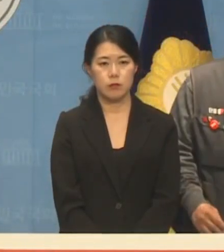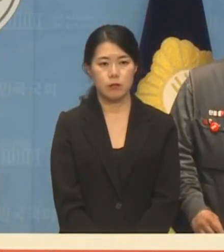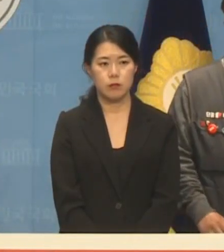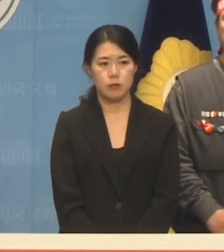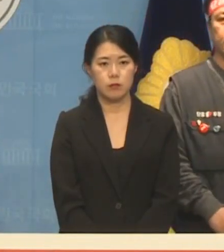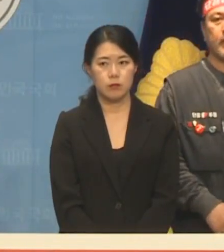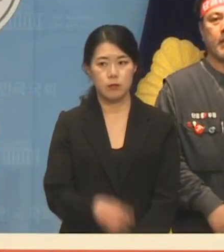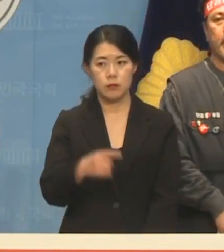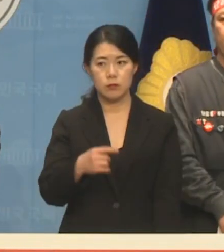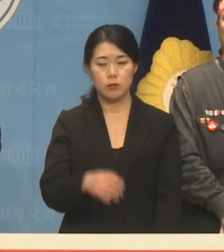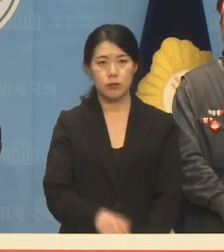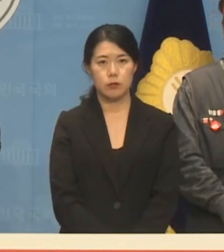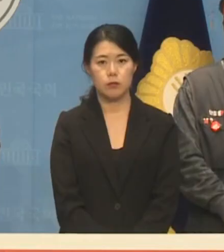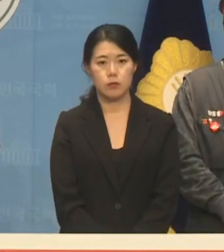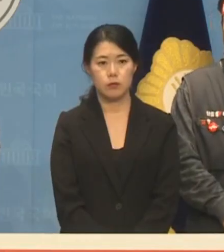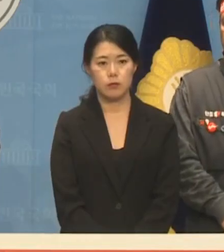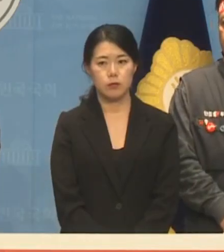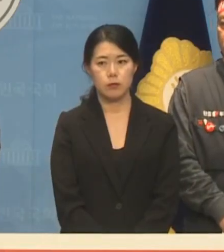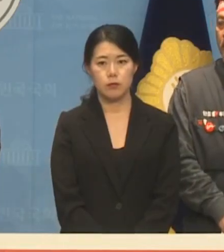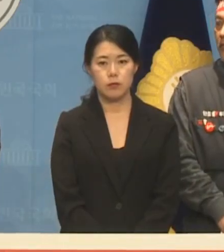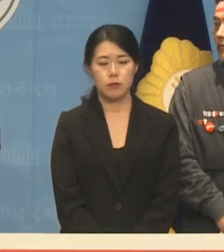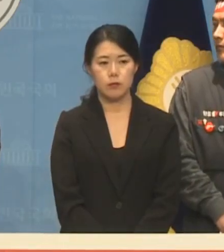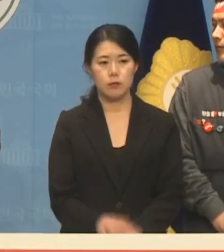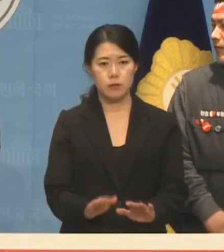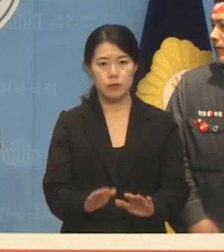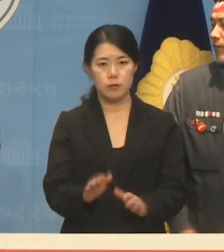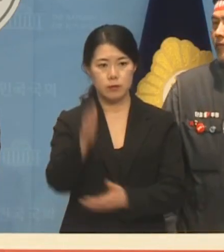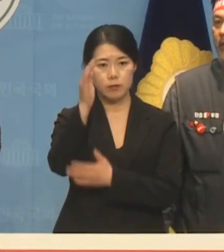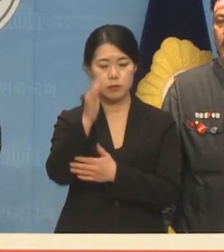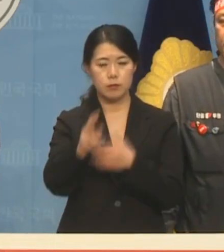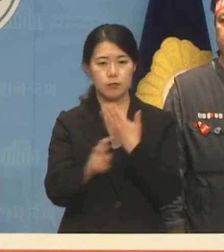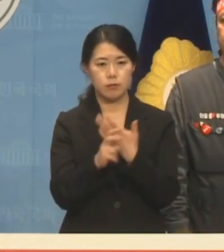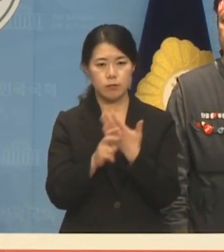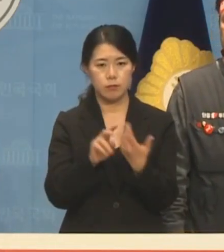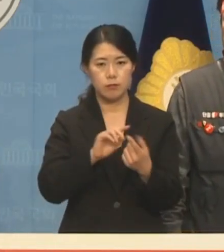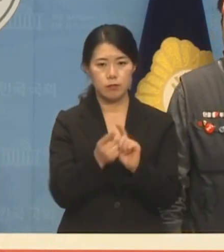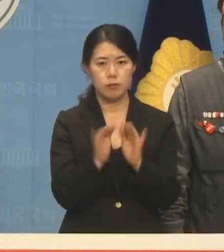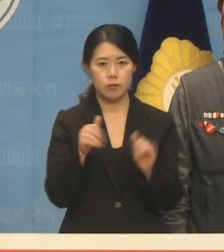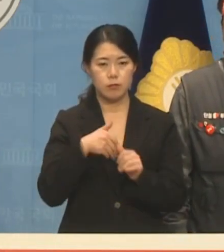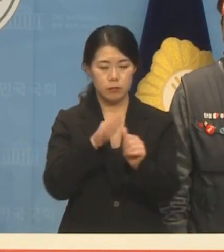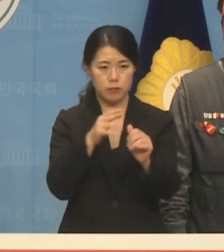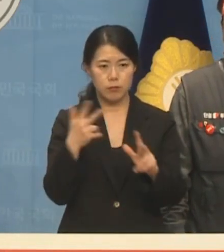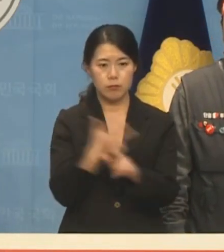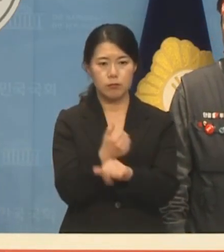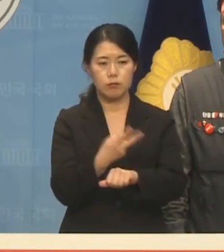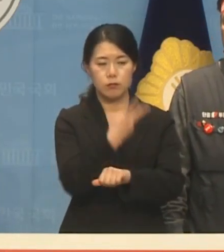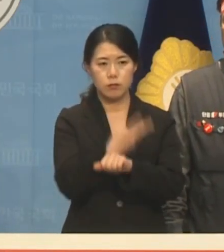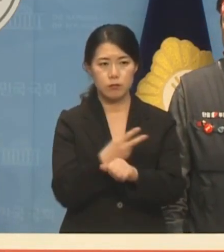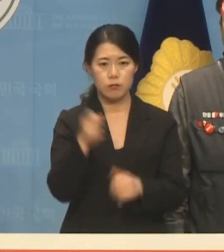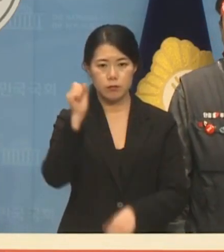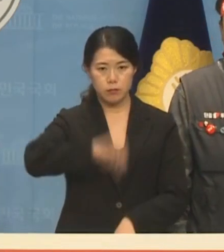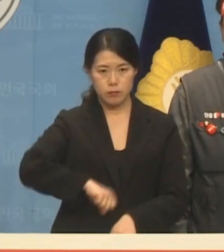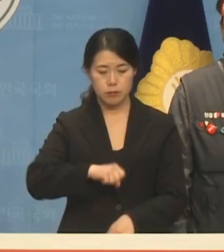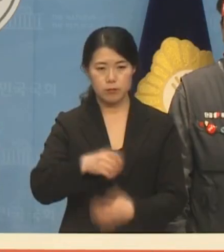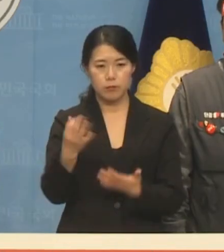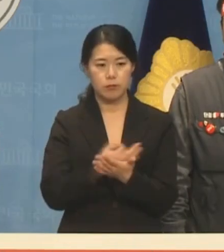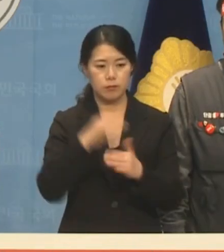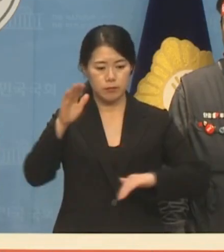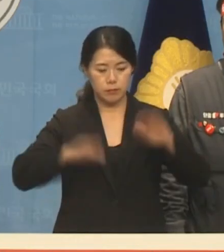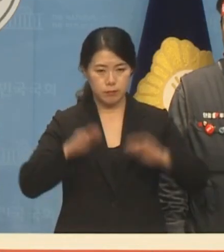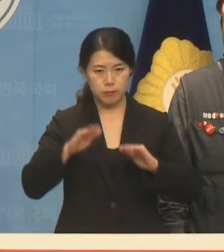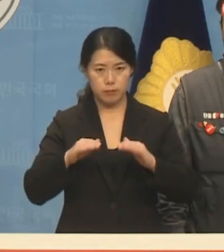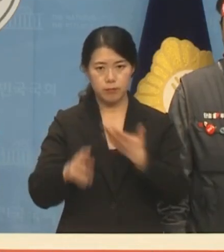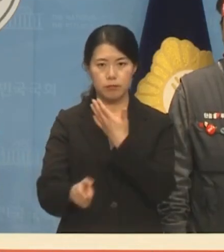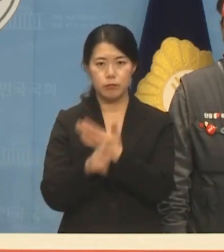네, 질문이 있는 기자. 네, 그럼 이상으로 불법 대체인력 투입 주 52시간 위반, 임금차별,